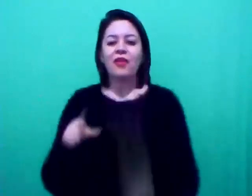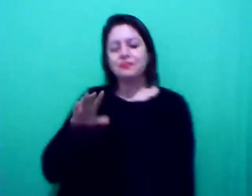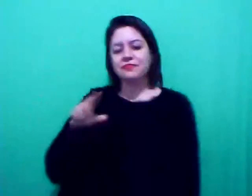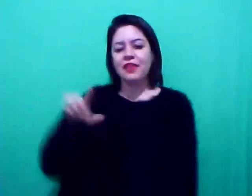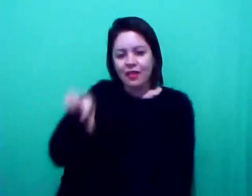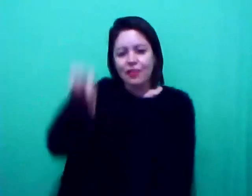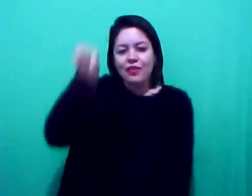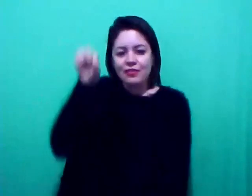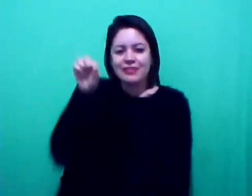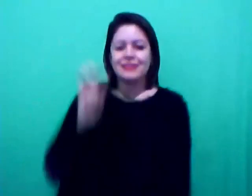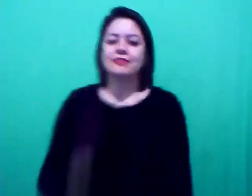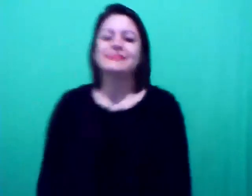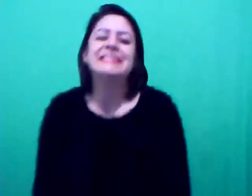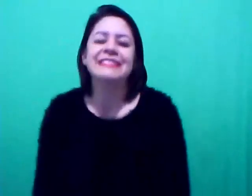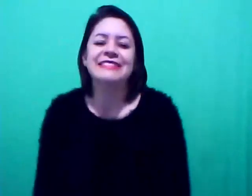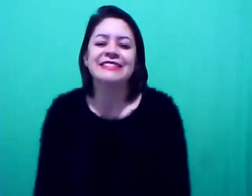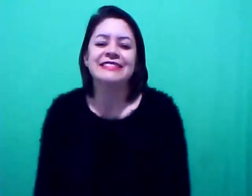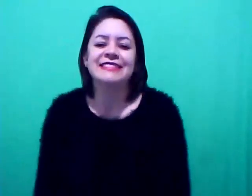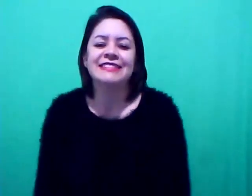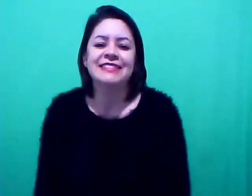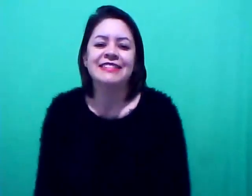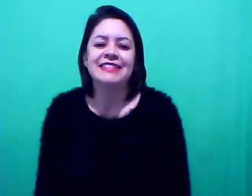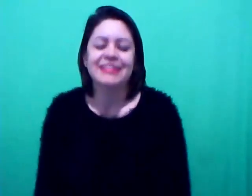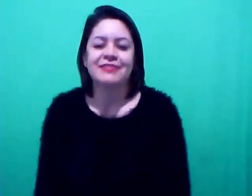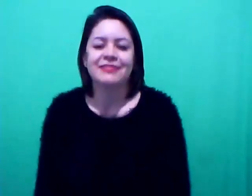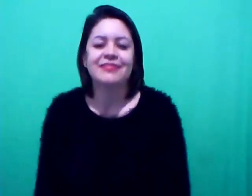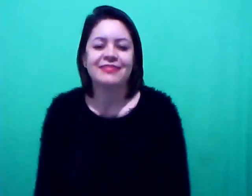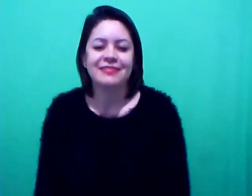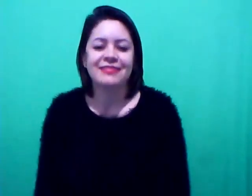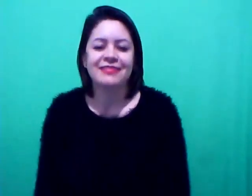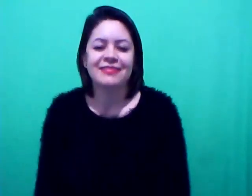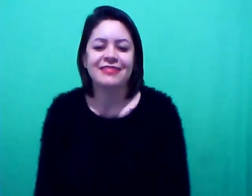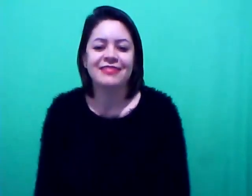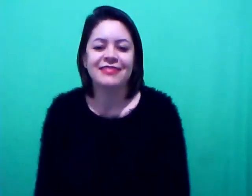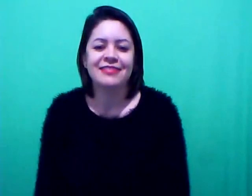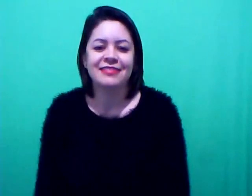Só um pouquinho. Peraí, só um pouquinho que eu saí do negócio.